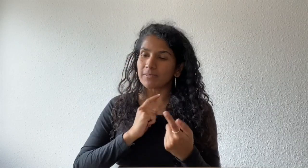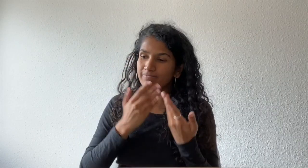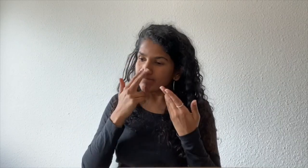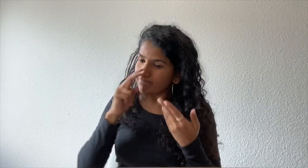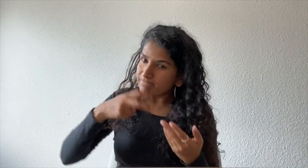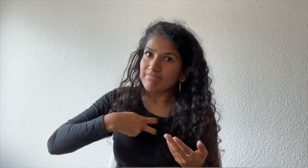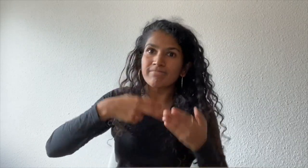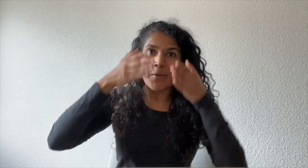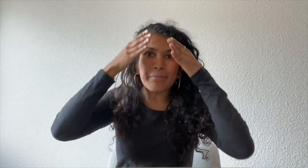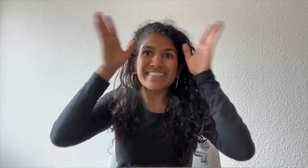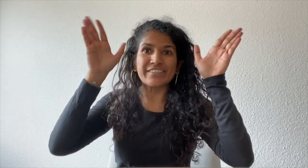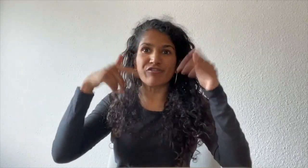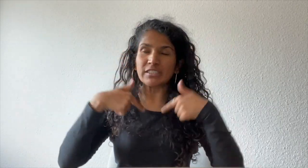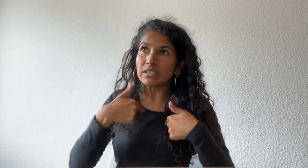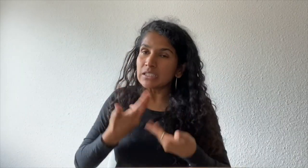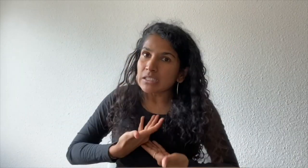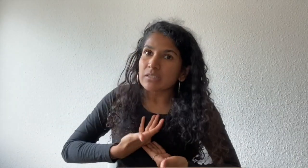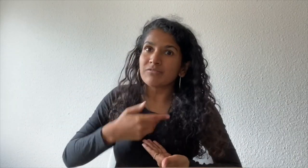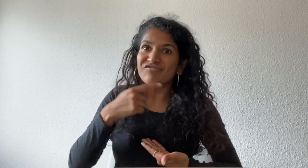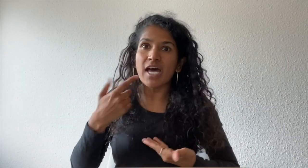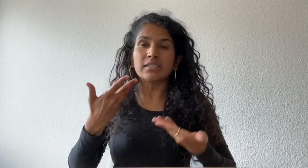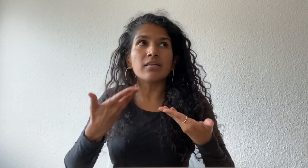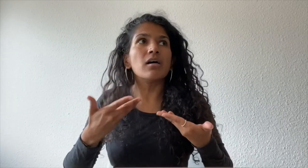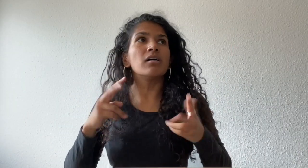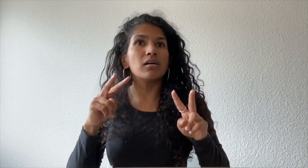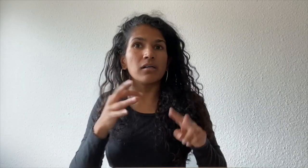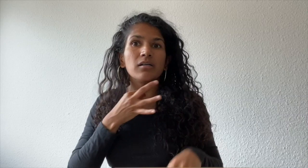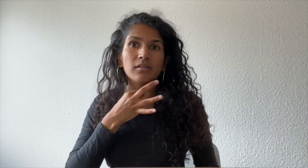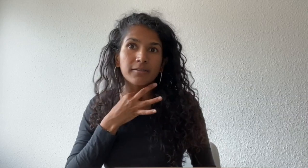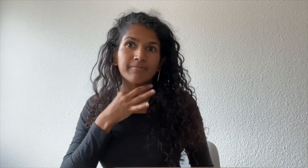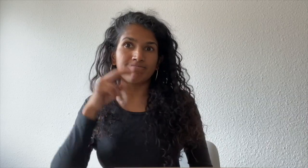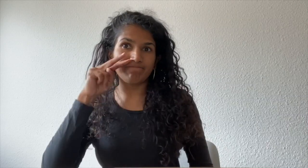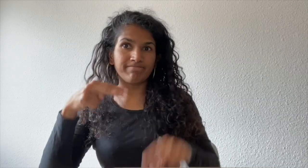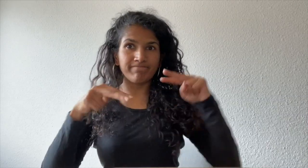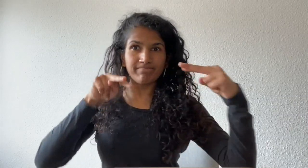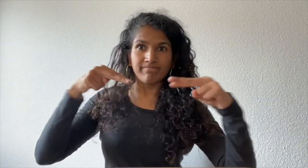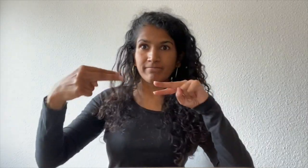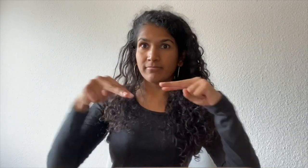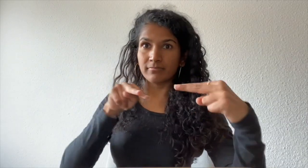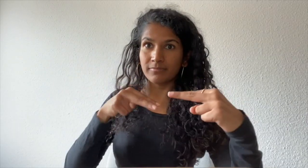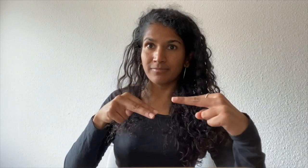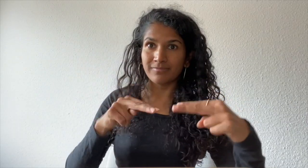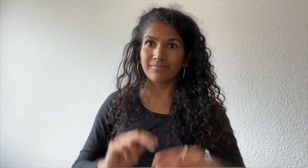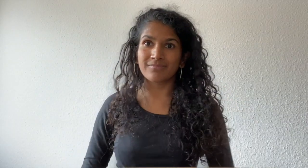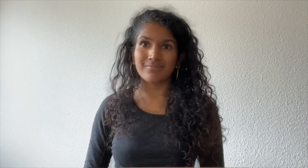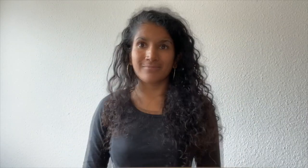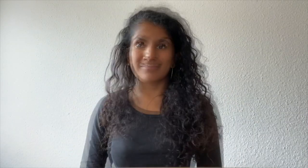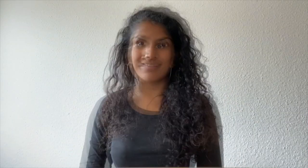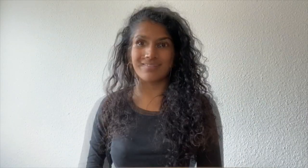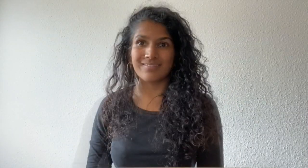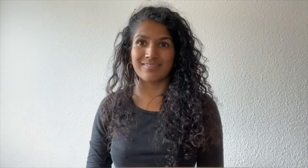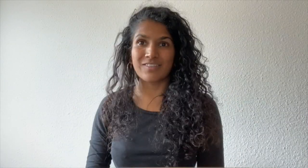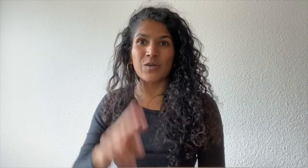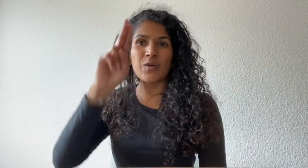Auch hier sollte einem klar sein, dass die eigenen Erfahrungen und die eigenen Perspektiven ihre Grenze